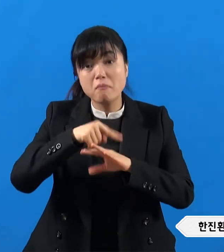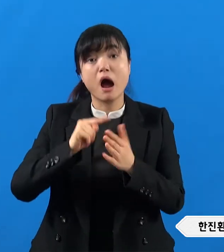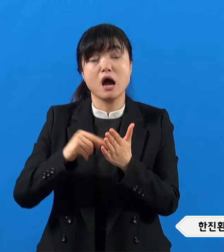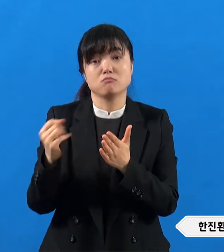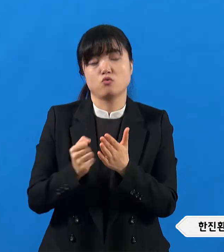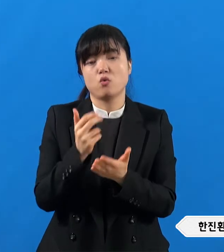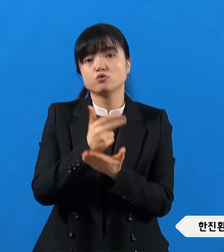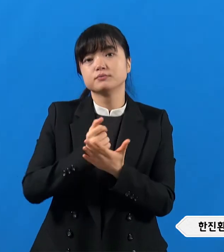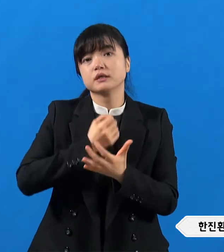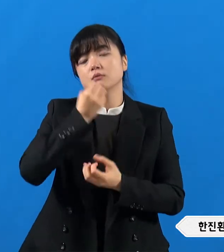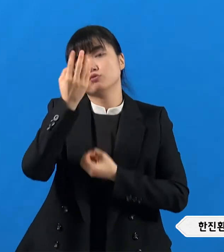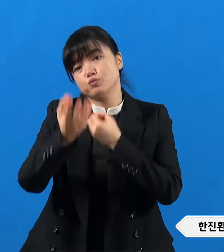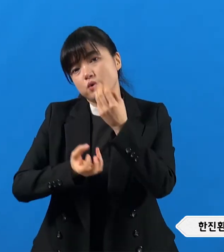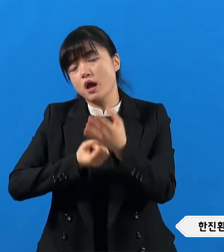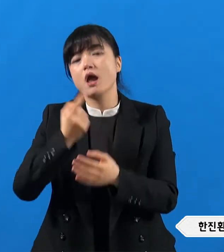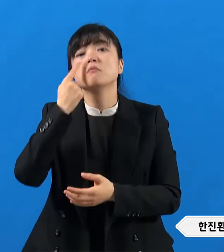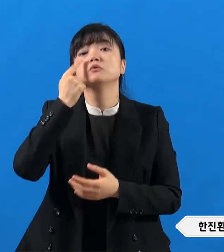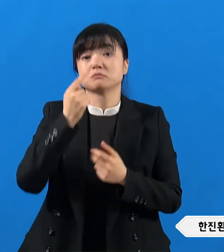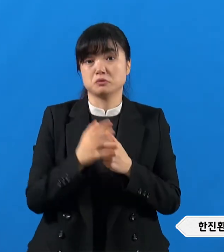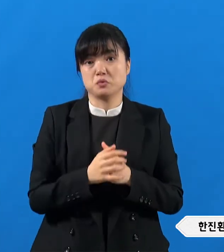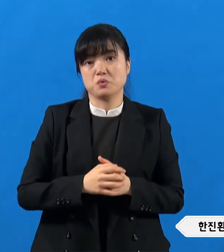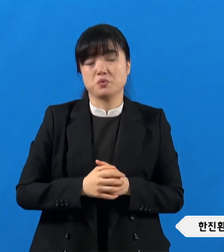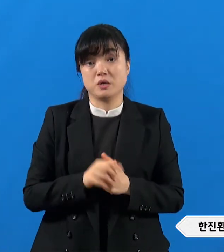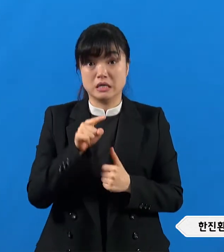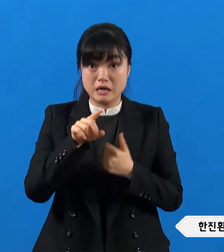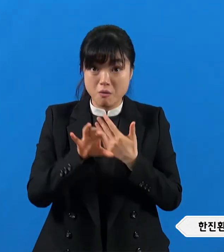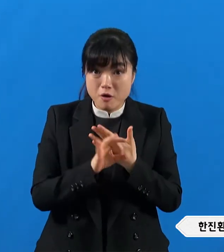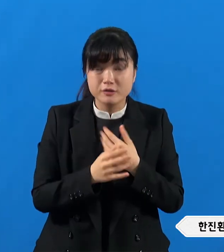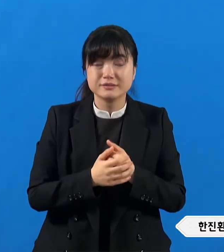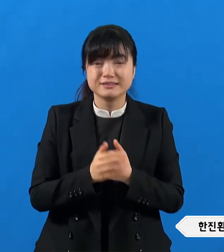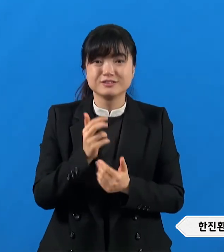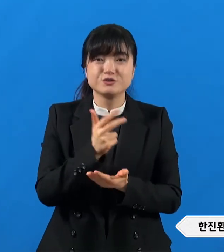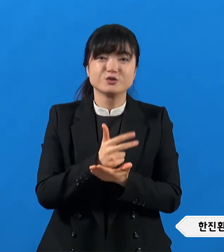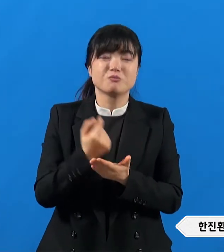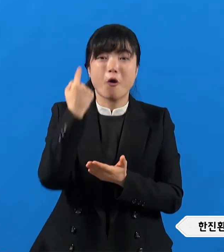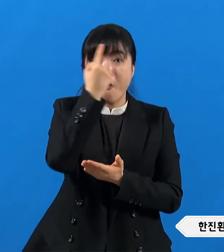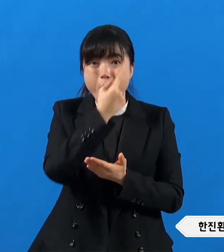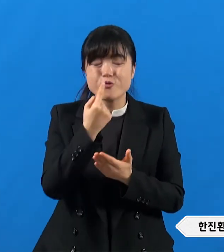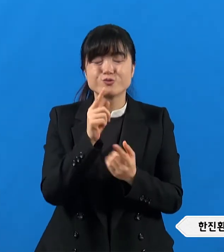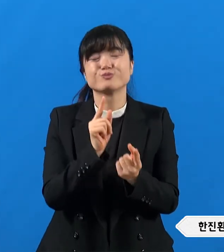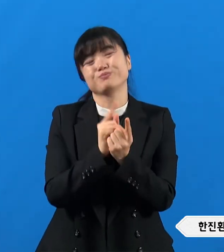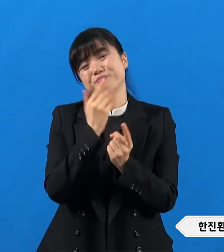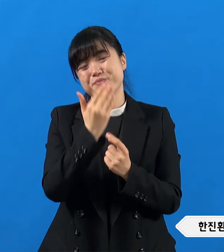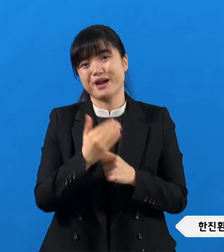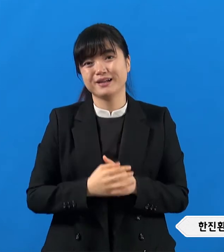부르짖어 보십시오. 여러분은 그 순간에 주님의 얼굴을 배울 것입니다.